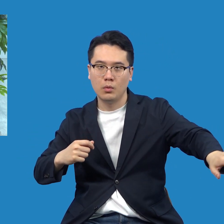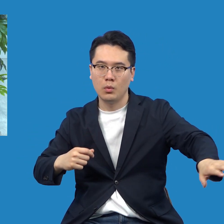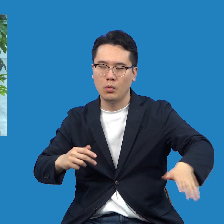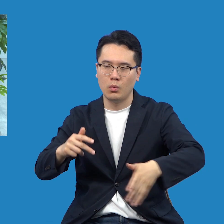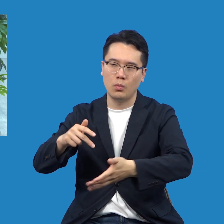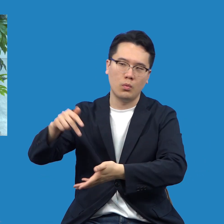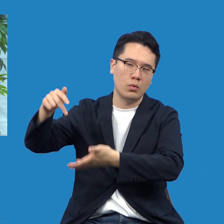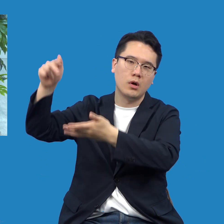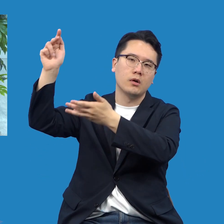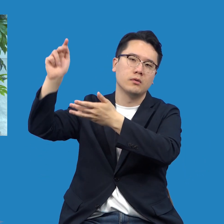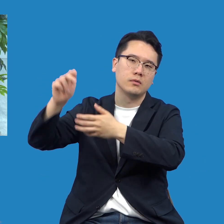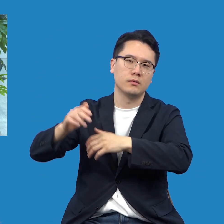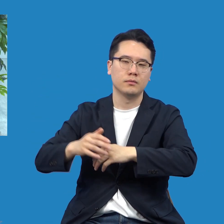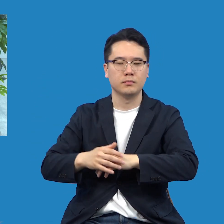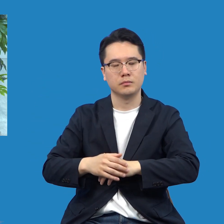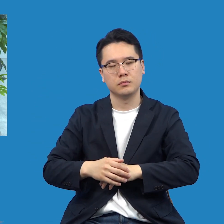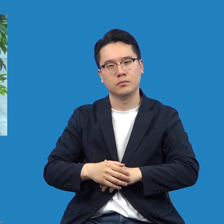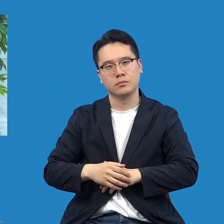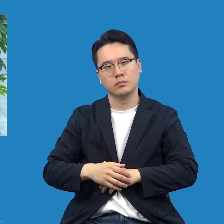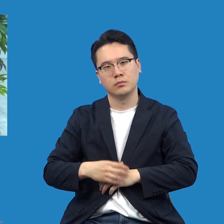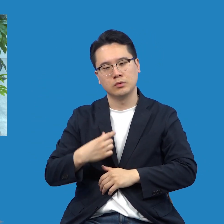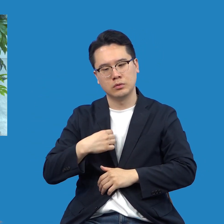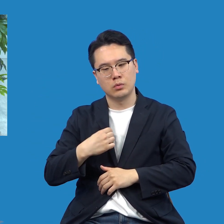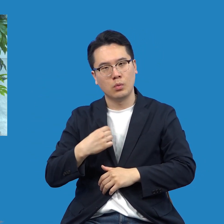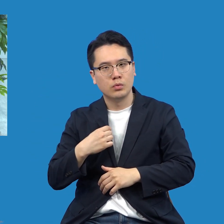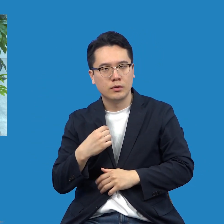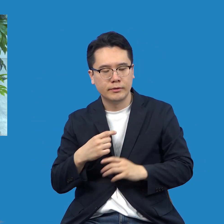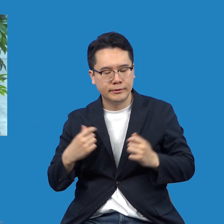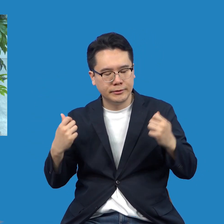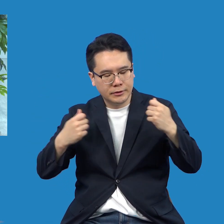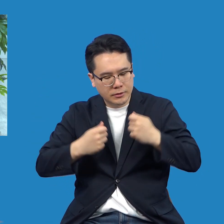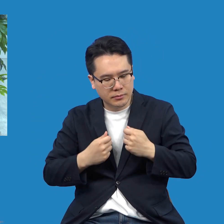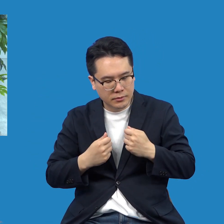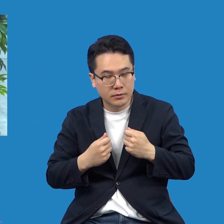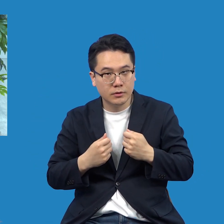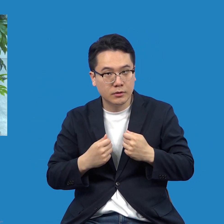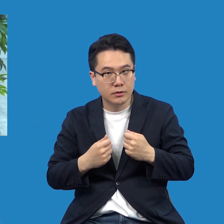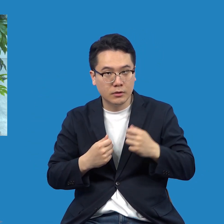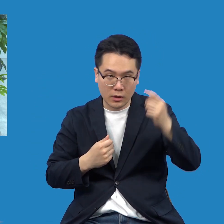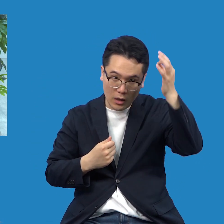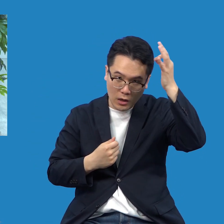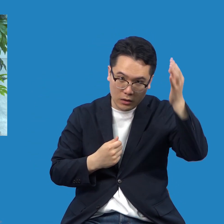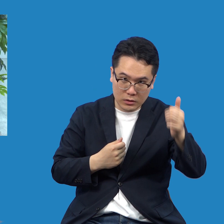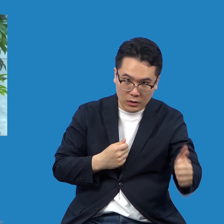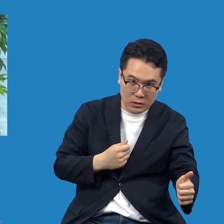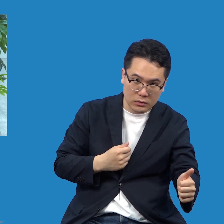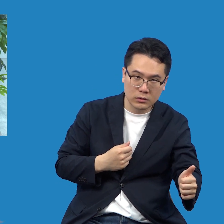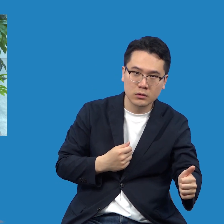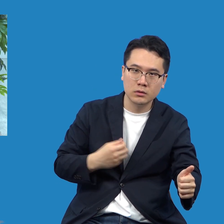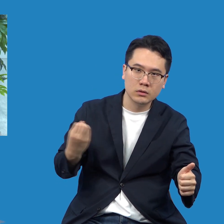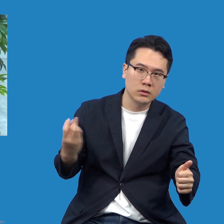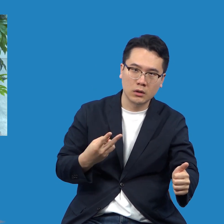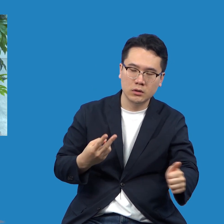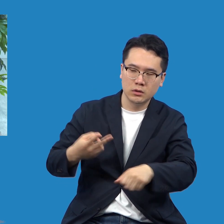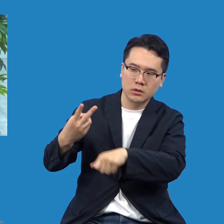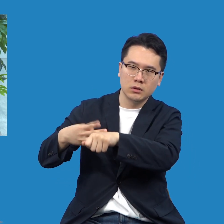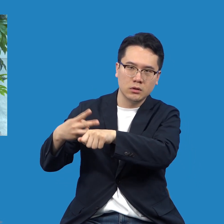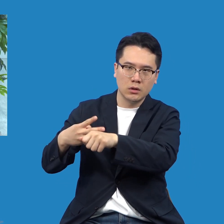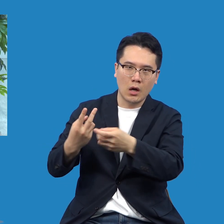그 겉옷을 집어든 엘리사는 다시 스승과 함께 왔던 그 길을 돌아갑니다.